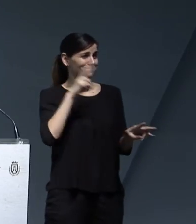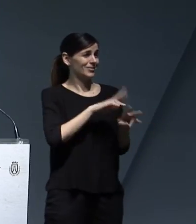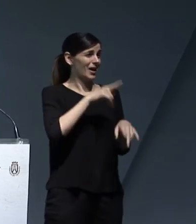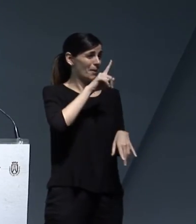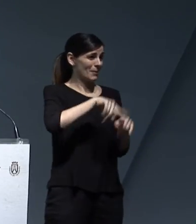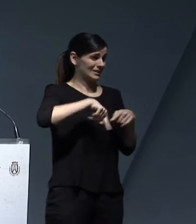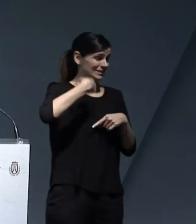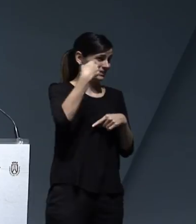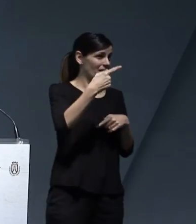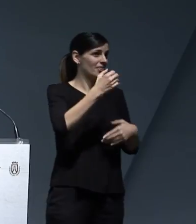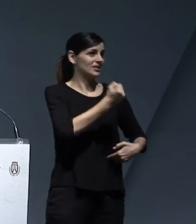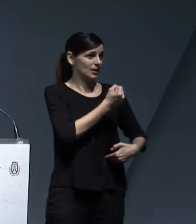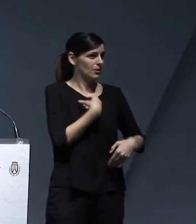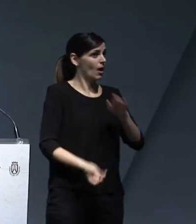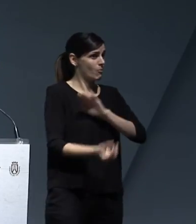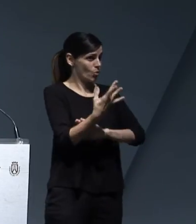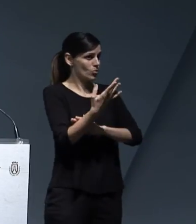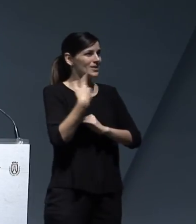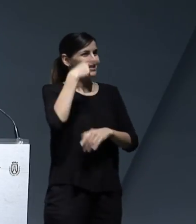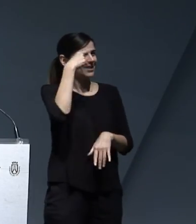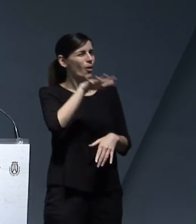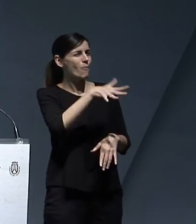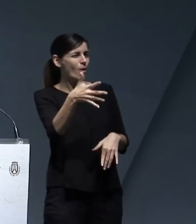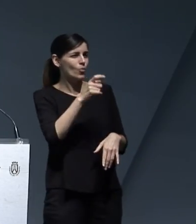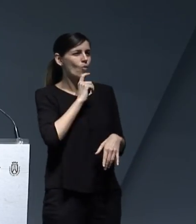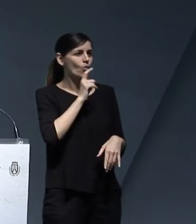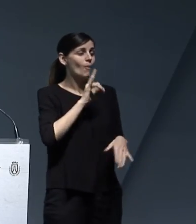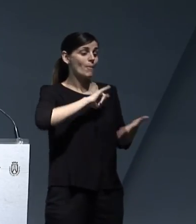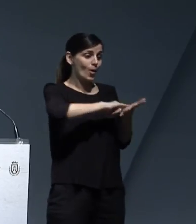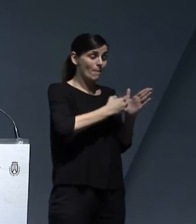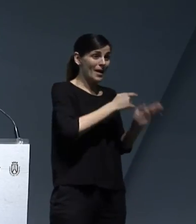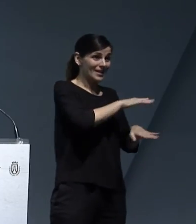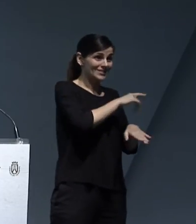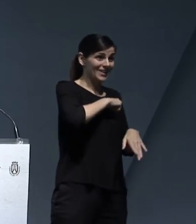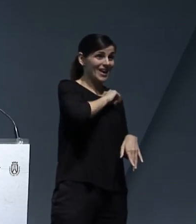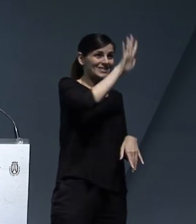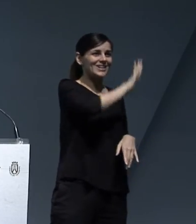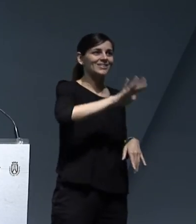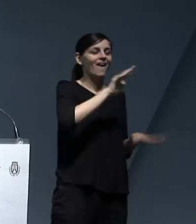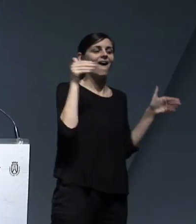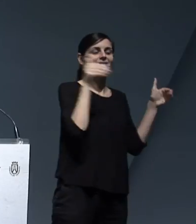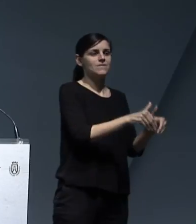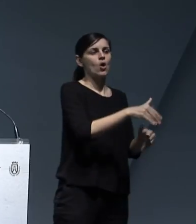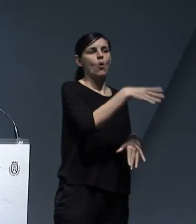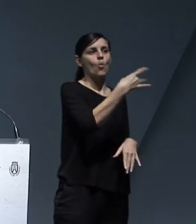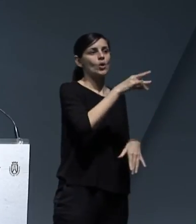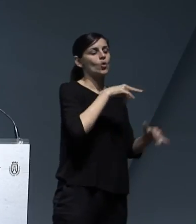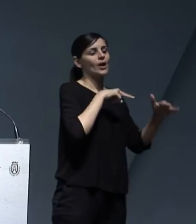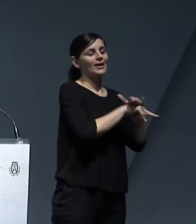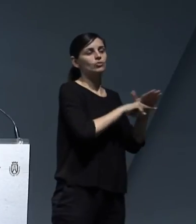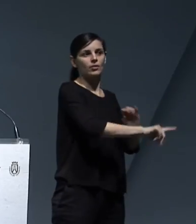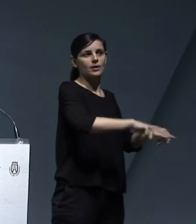en el mes siguiente, en el mes de diciembre, el plan gubernamental, está enfocado únicamente en la gestión de los